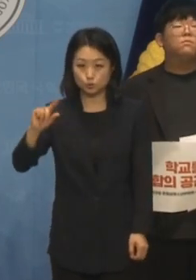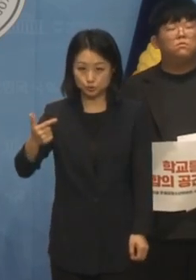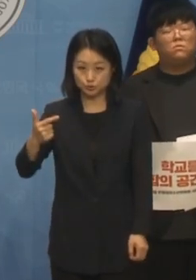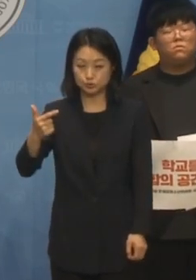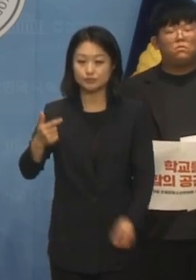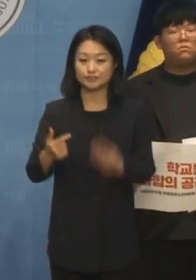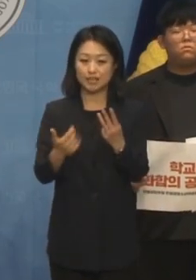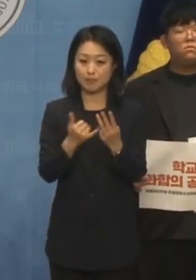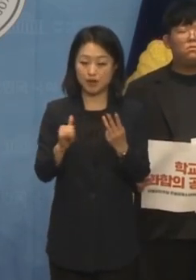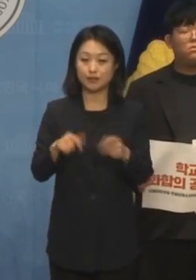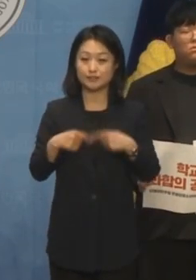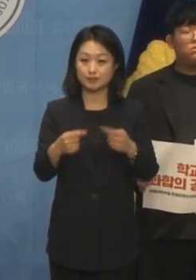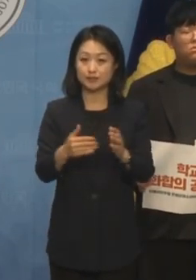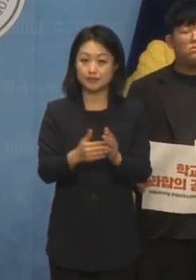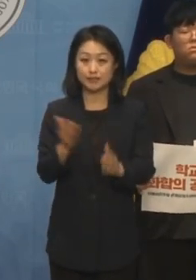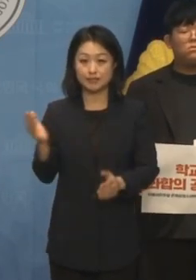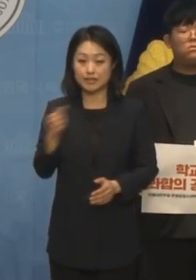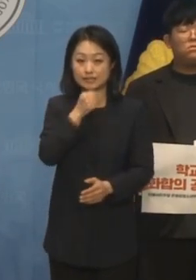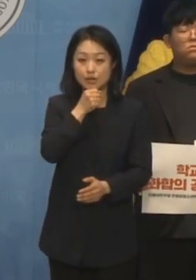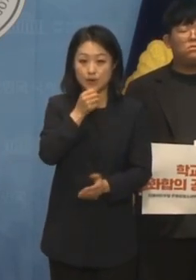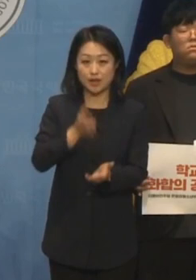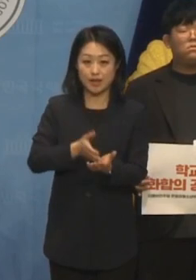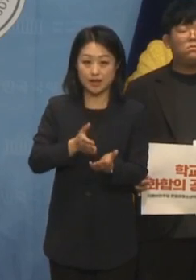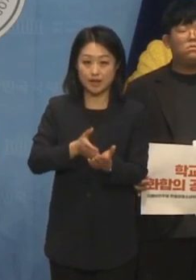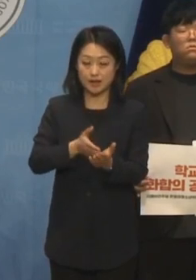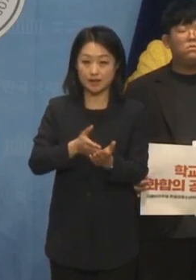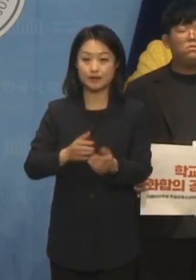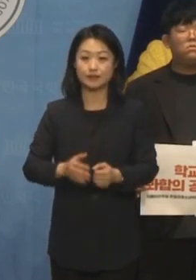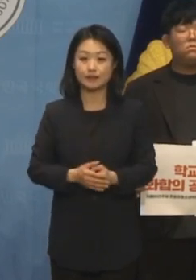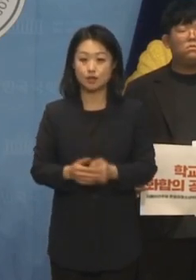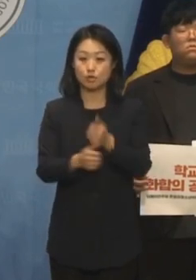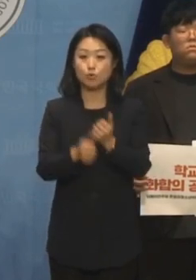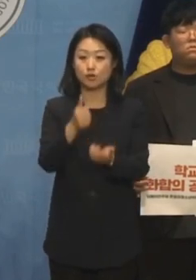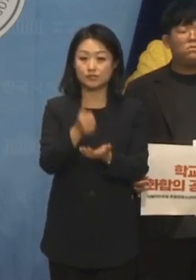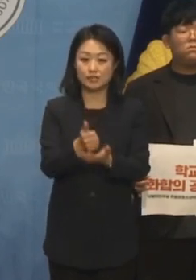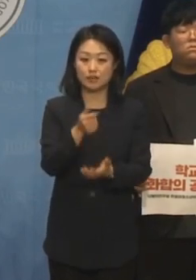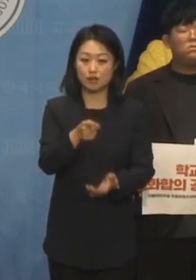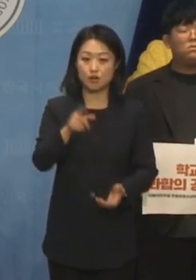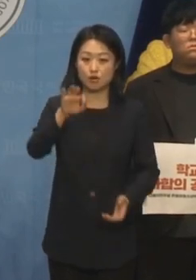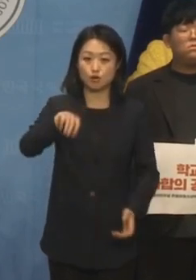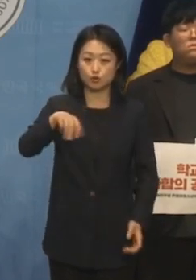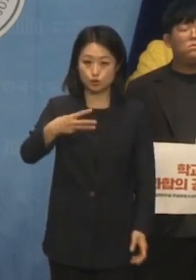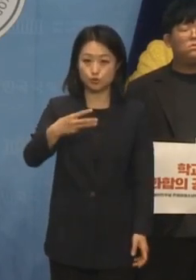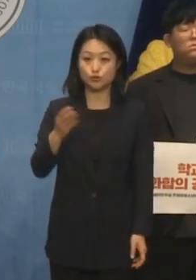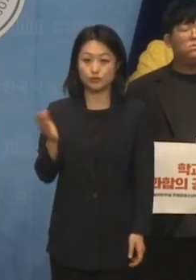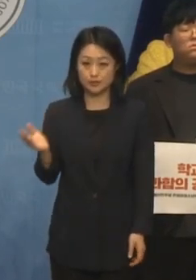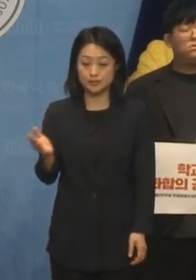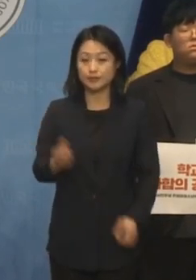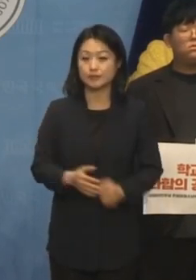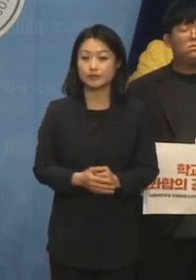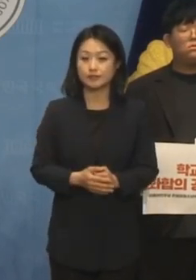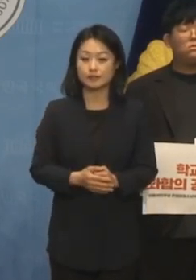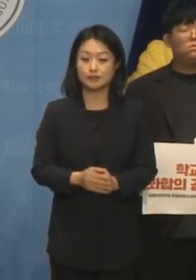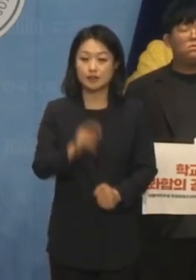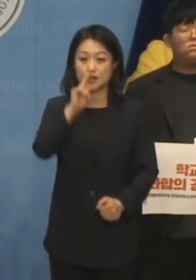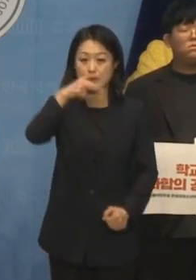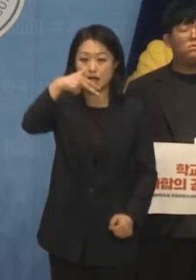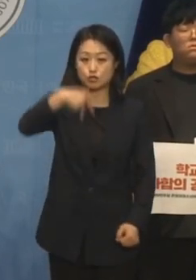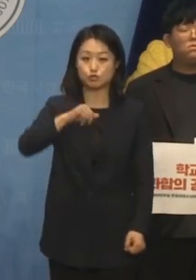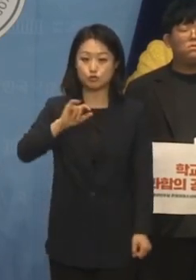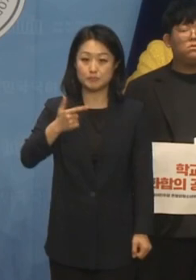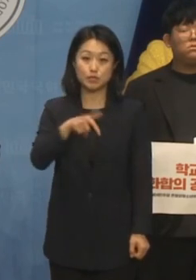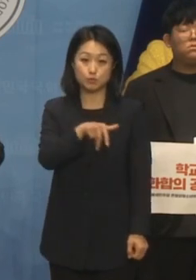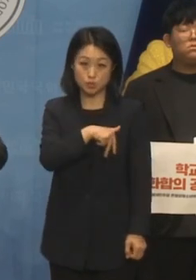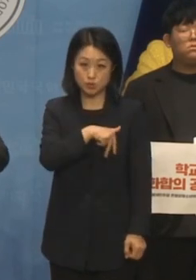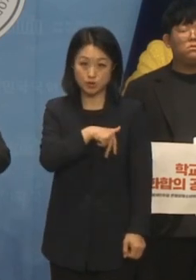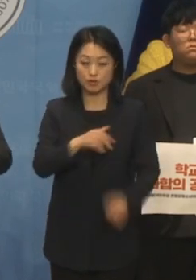마지막으로 저는 오늘 기자회견 사회를 맡은 은평갑 청소년위원회 위원장 허율입니다. 먼저 박주민 의원님의 모두 발언이